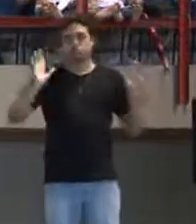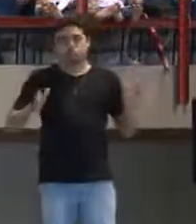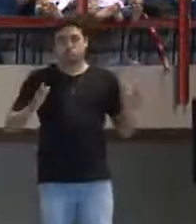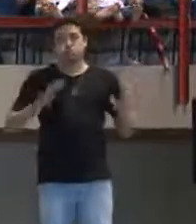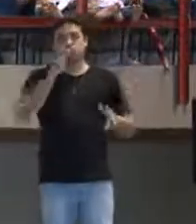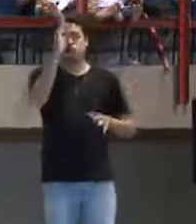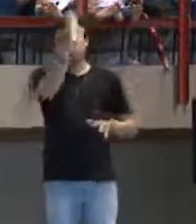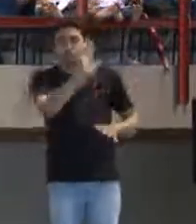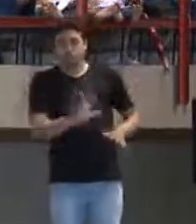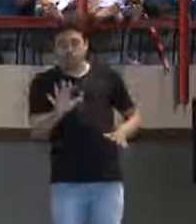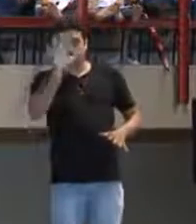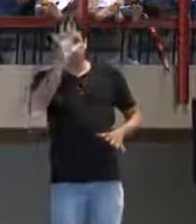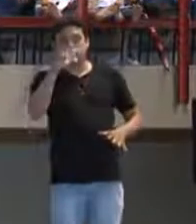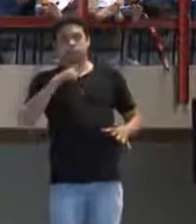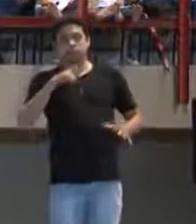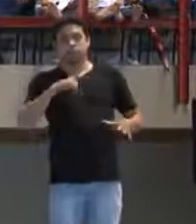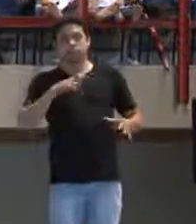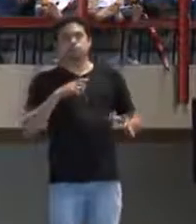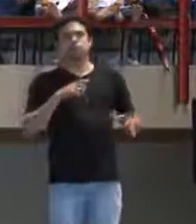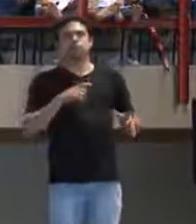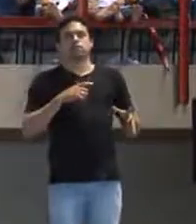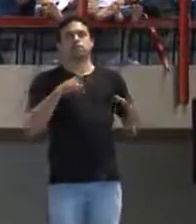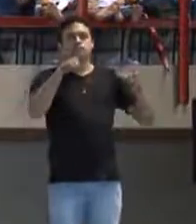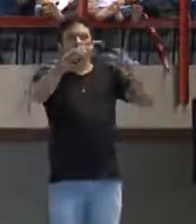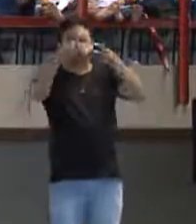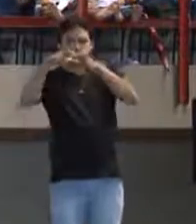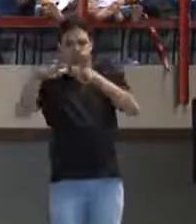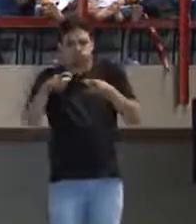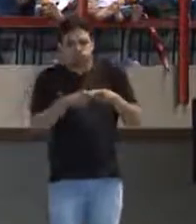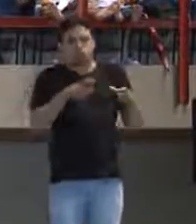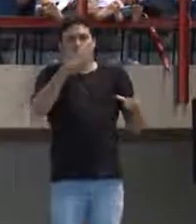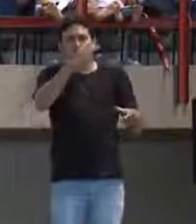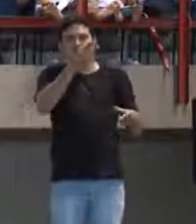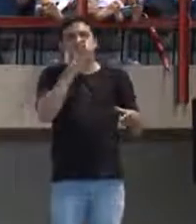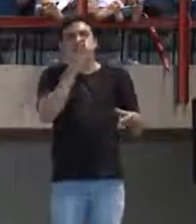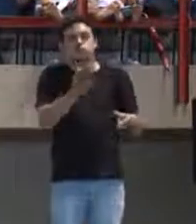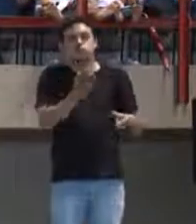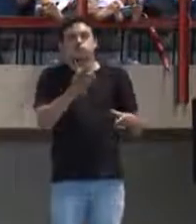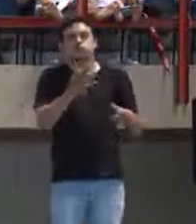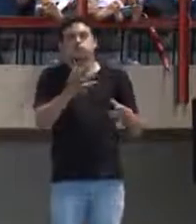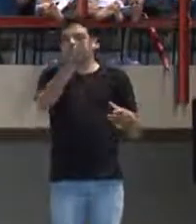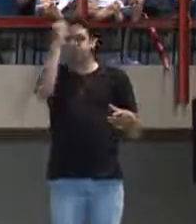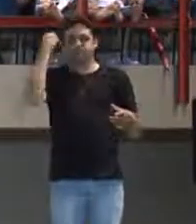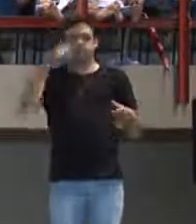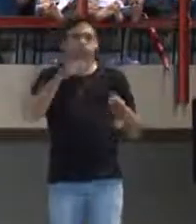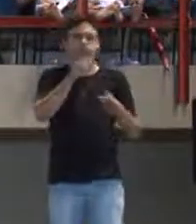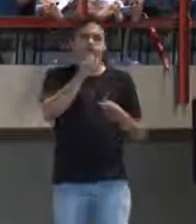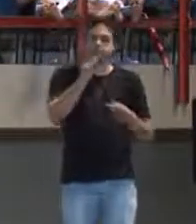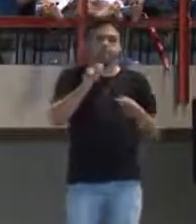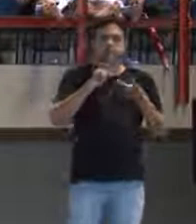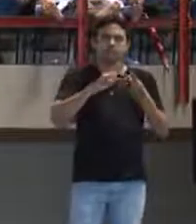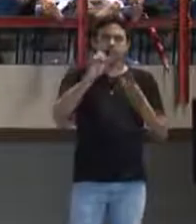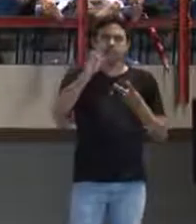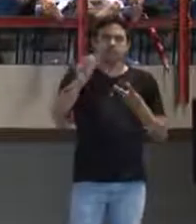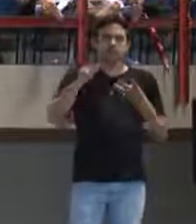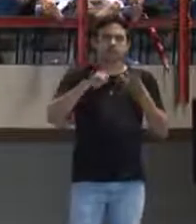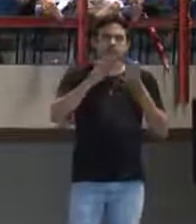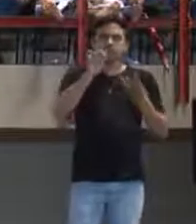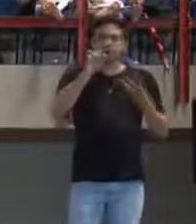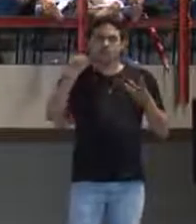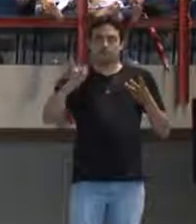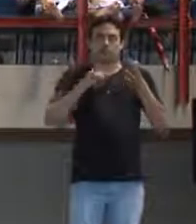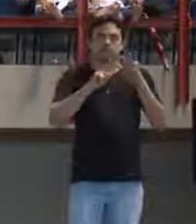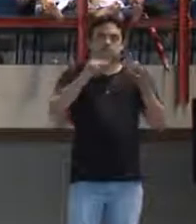se dividem em 200 mil troncos. Esquece. Gês, Caraíbas, Aruaquês,